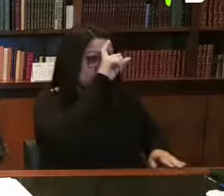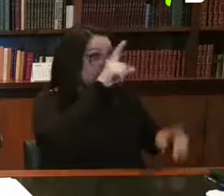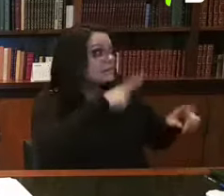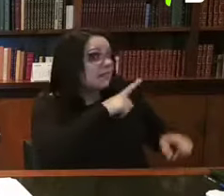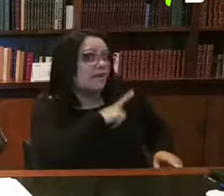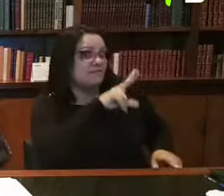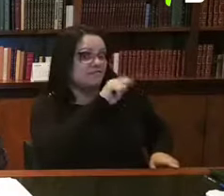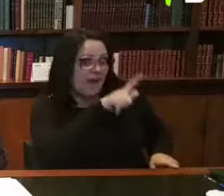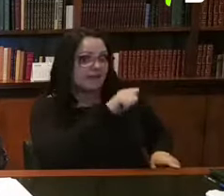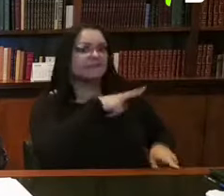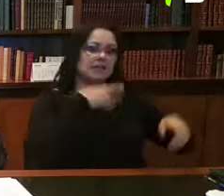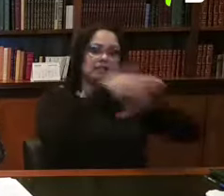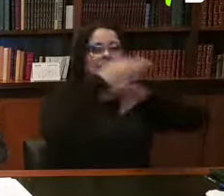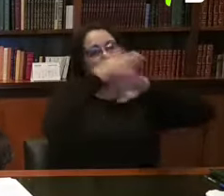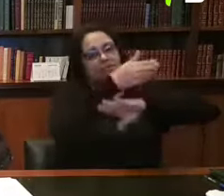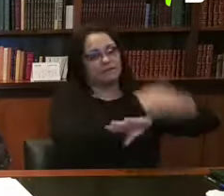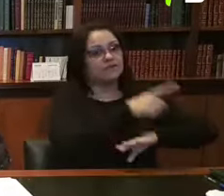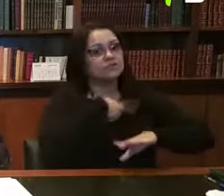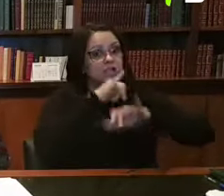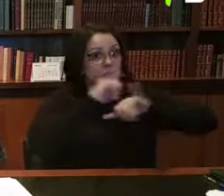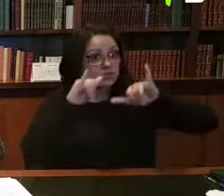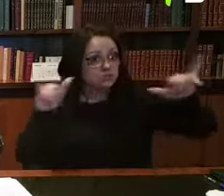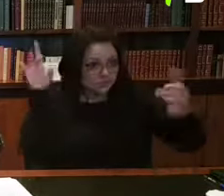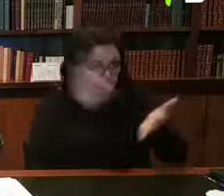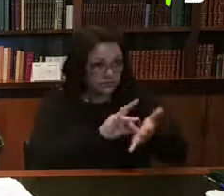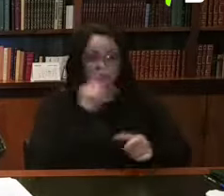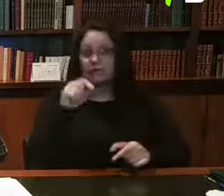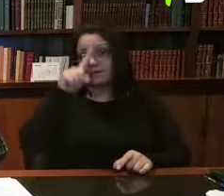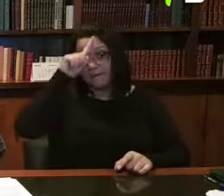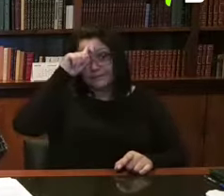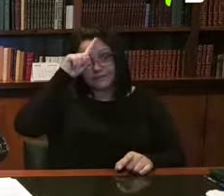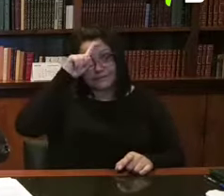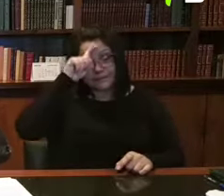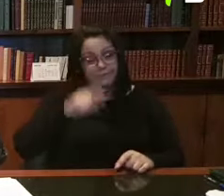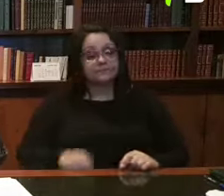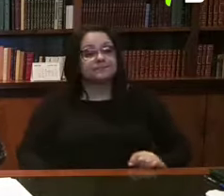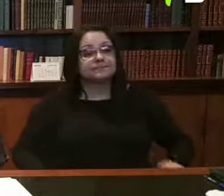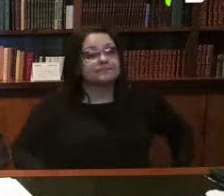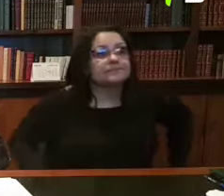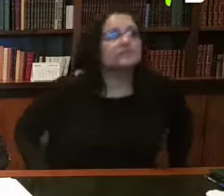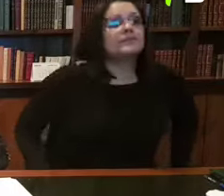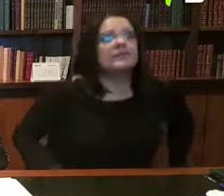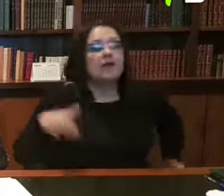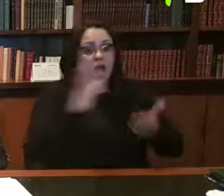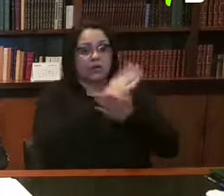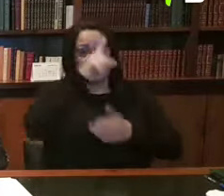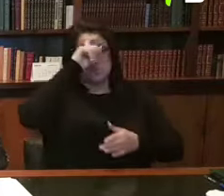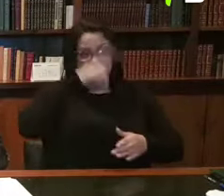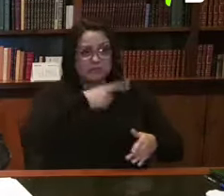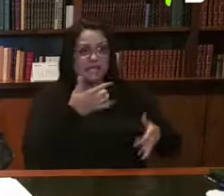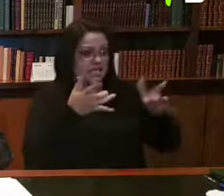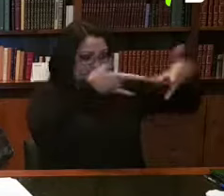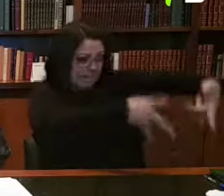isso temos notícias né verdadeiras que os hospitais têm sobra de leite